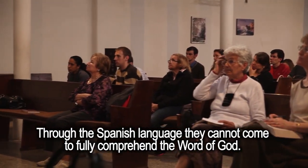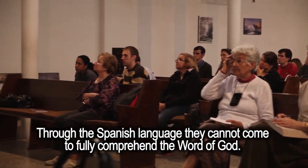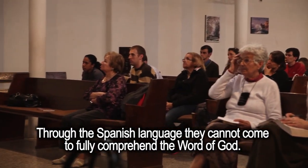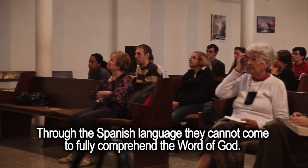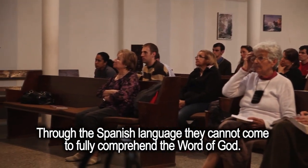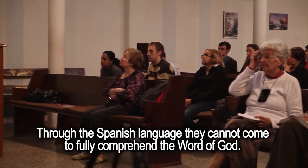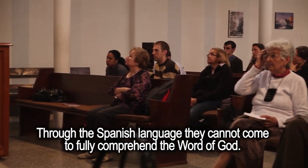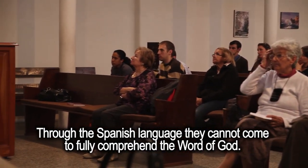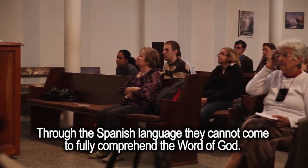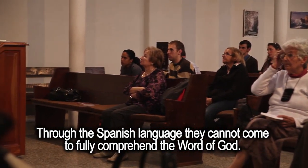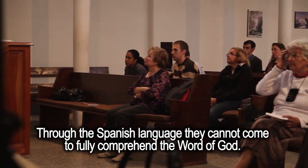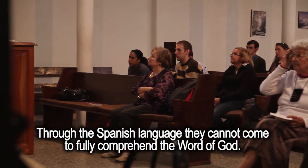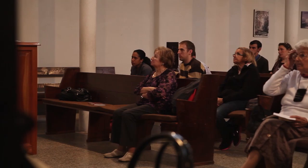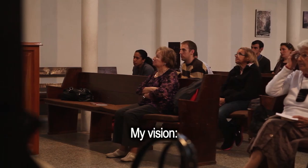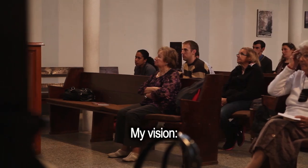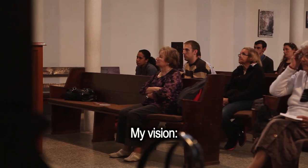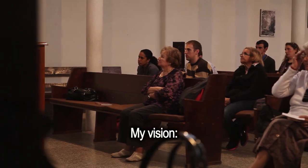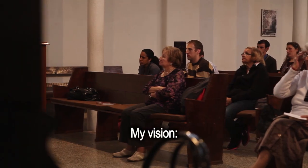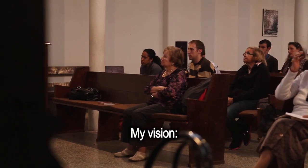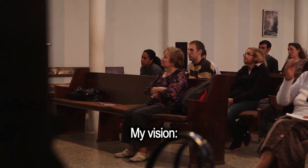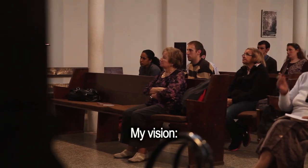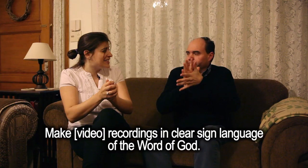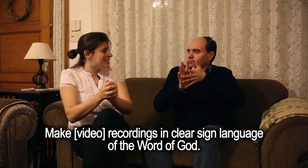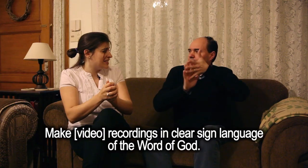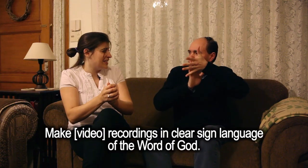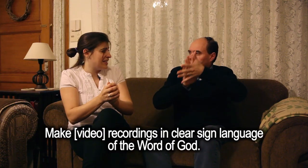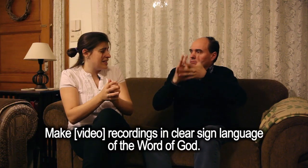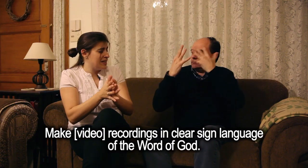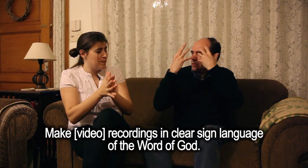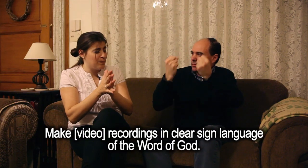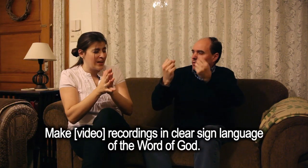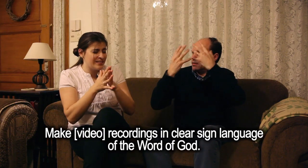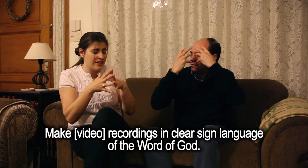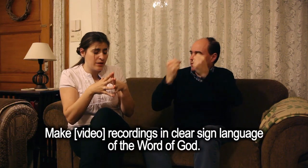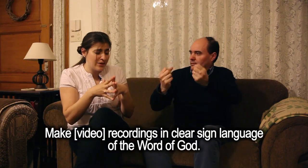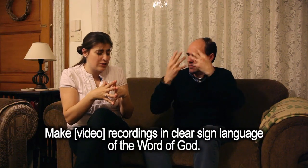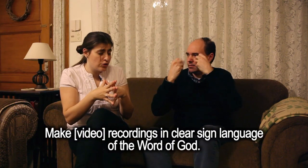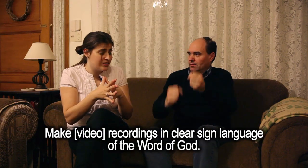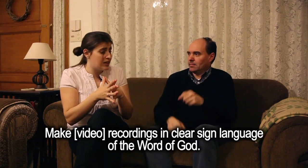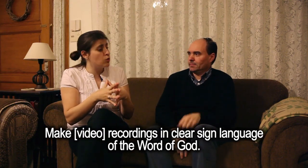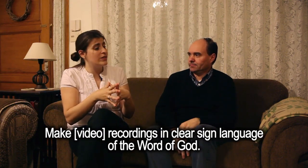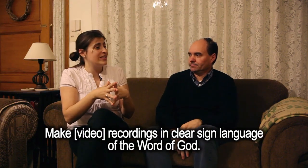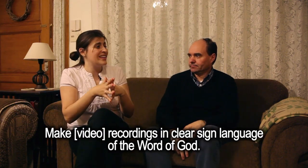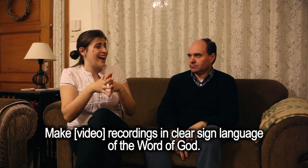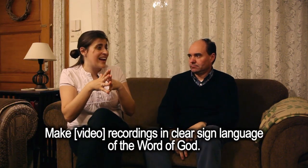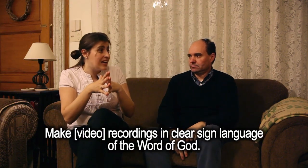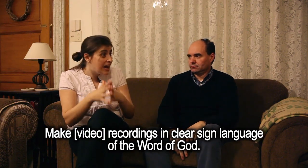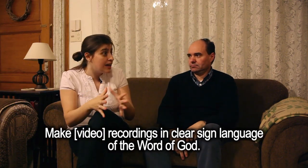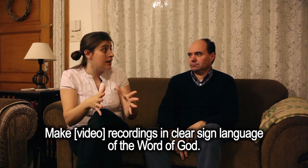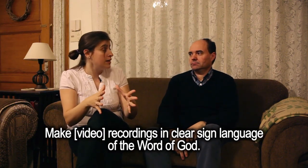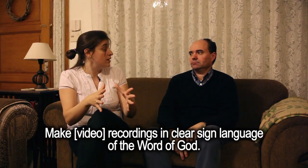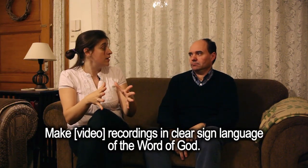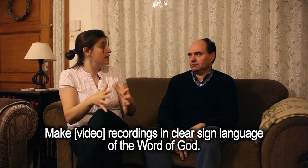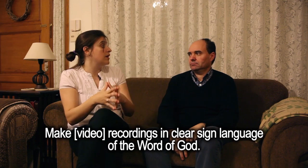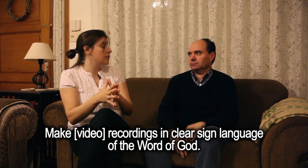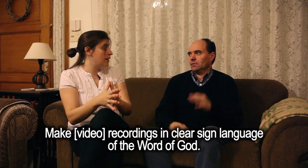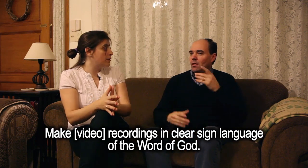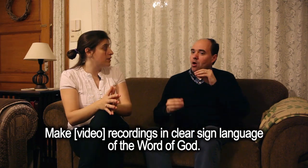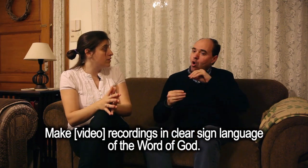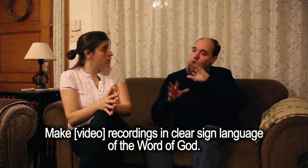Dios. Mi visión, hacer grabaciones en lengua de señas clara de la palabra de